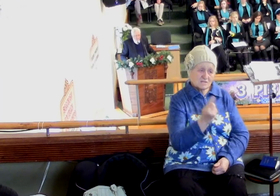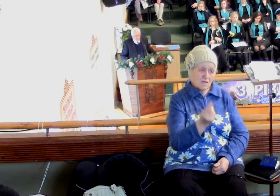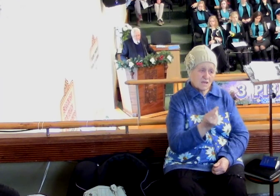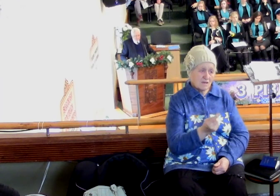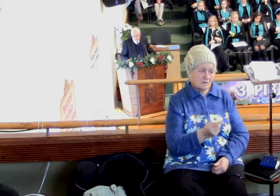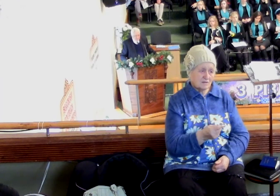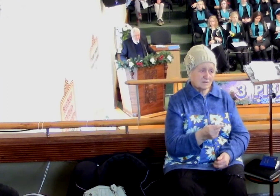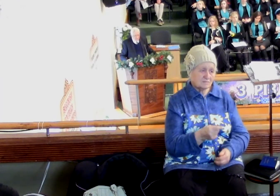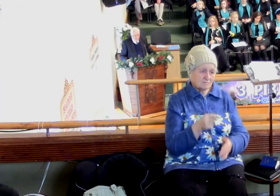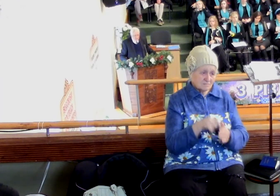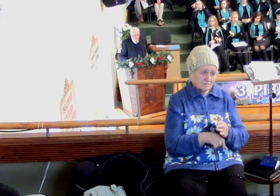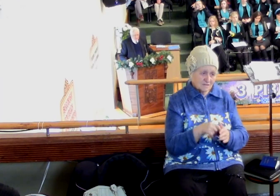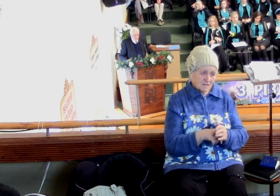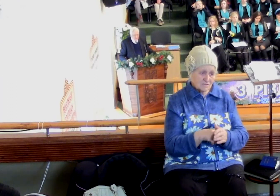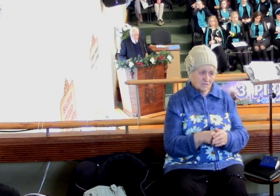спасение.